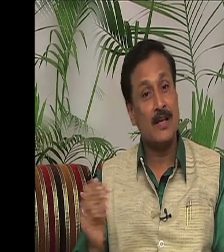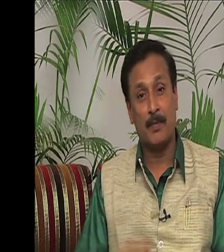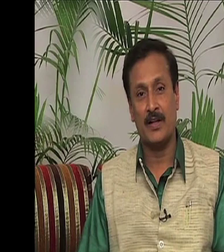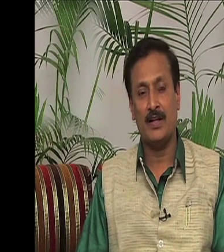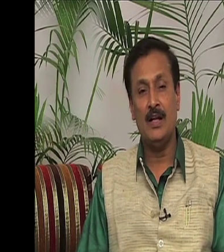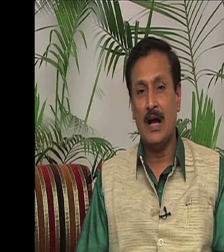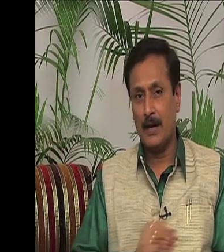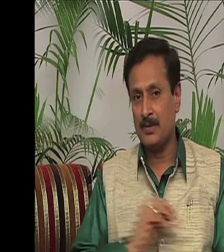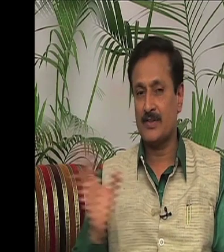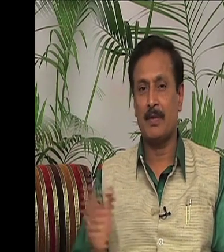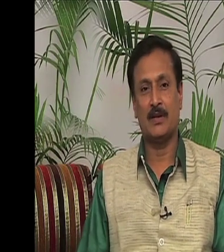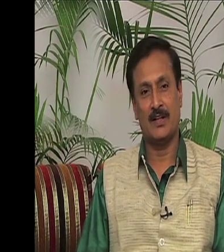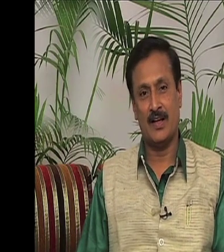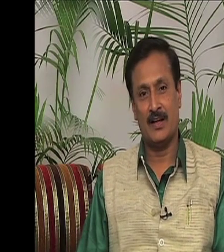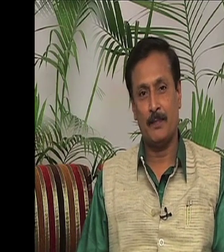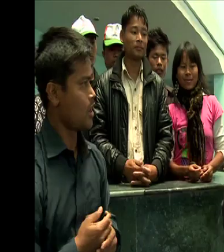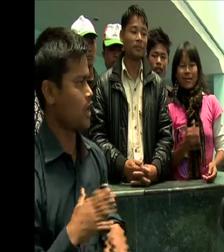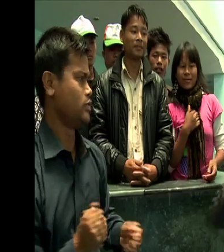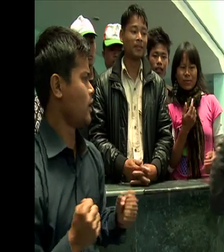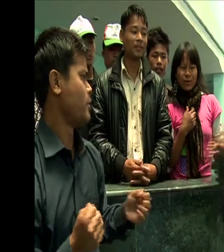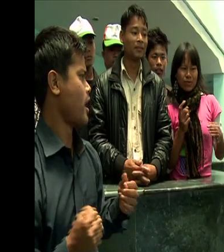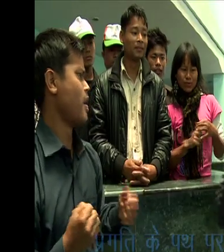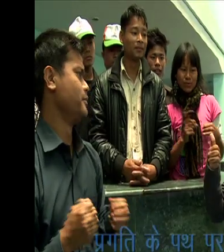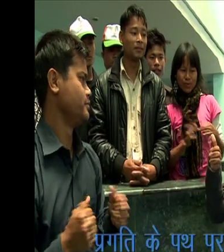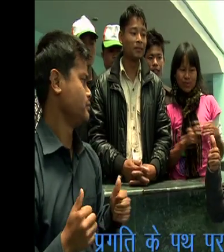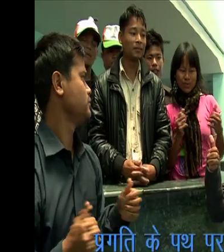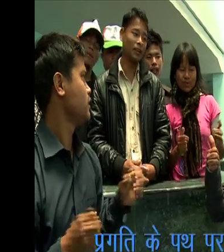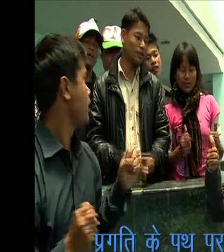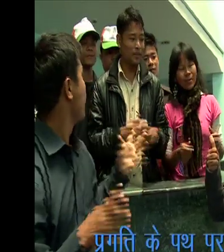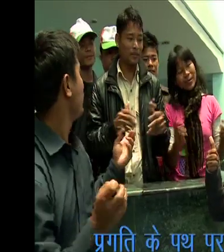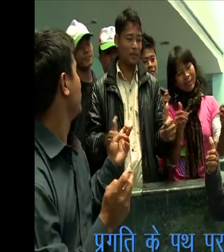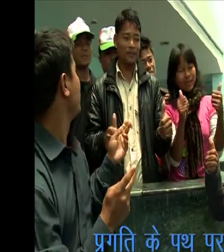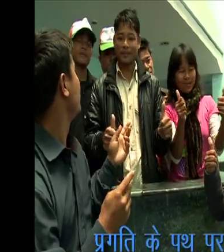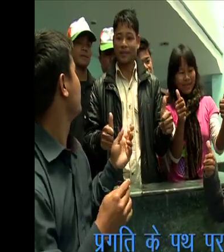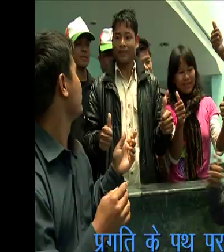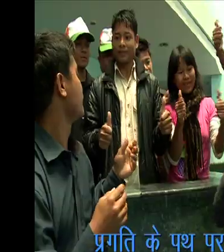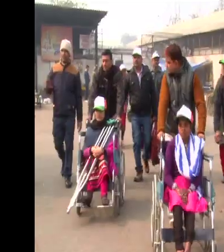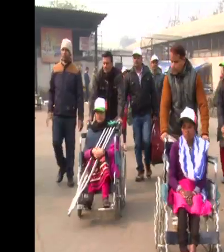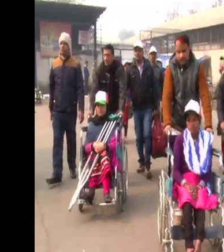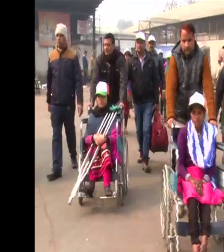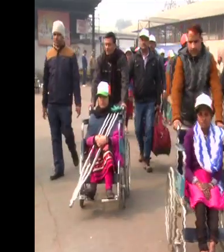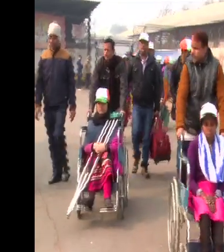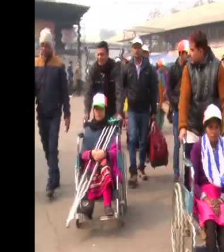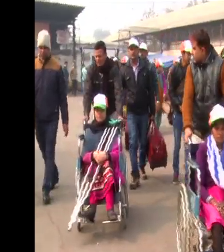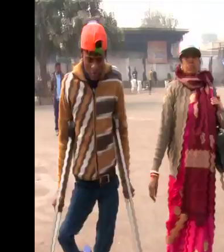ये पढ़ेंगे, अब ये समय बदल गया है। प्रगति के पथ पर हर कदम